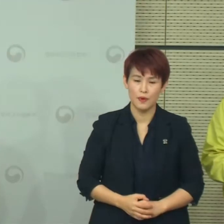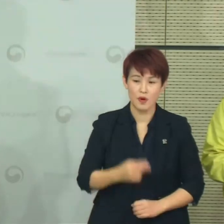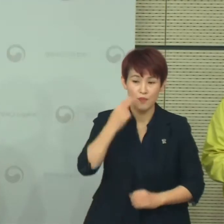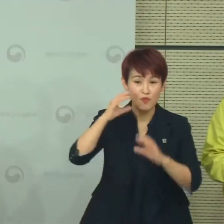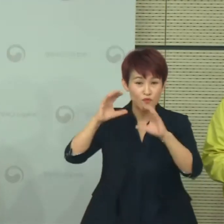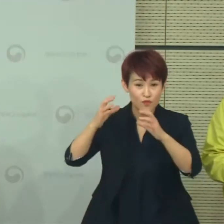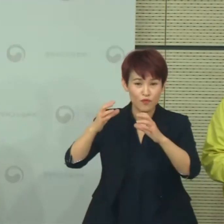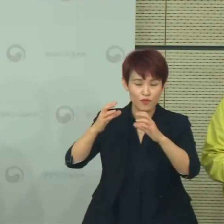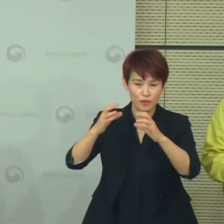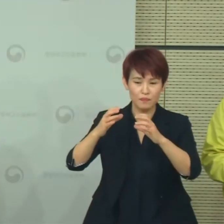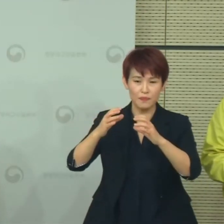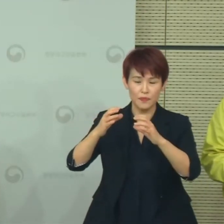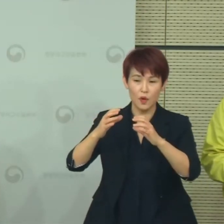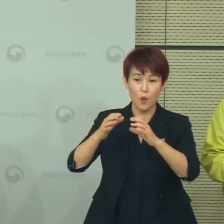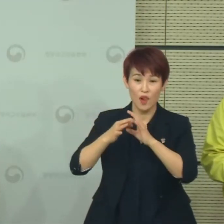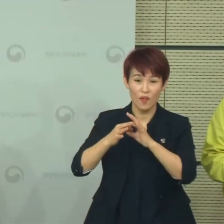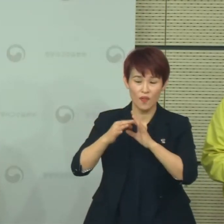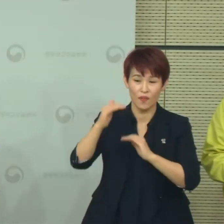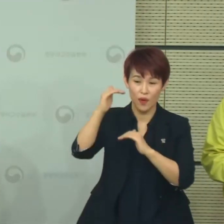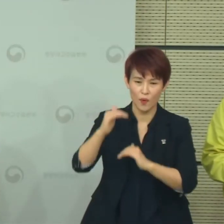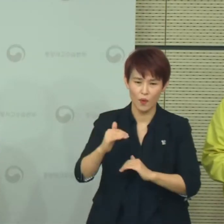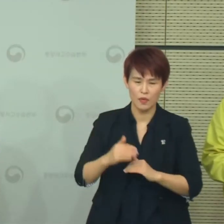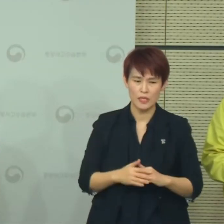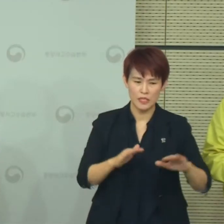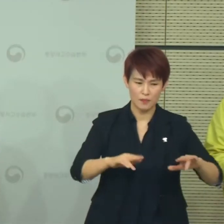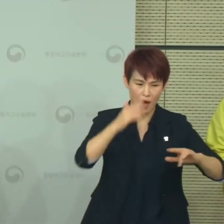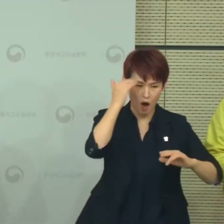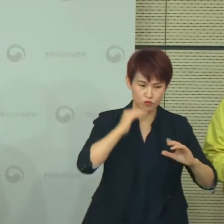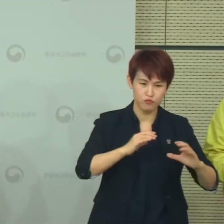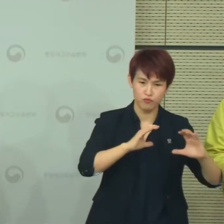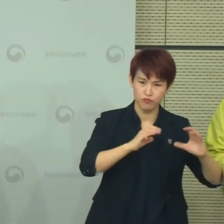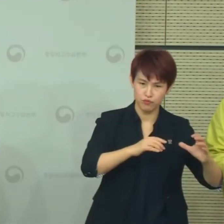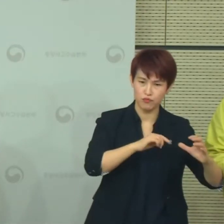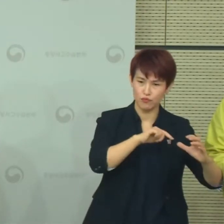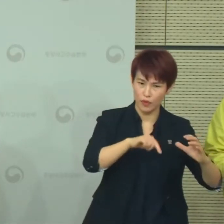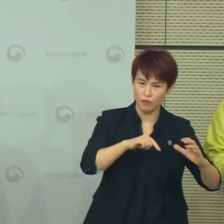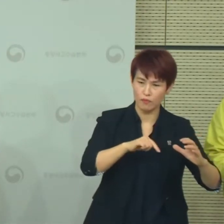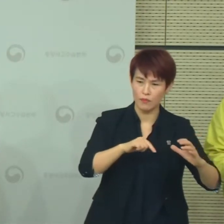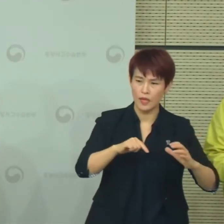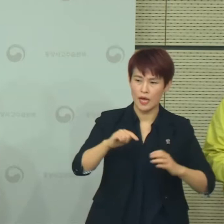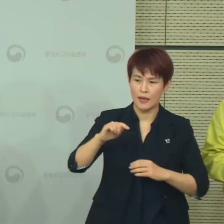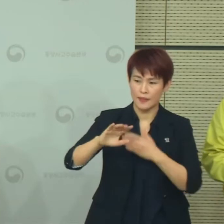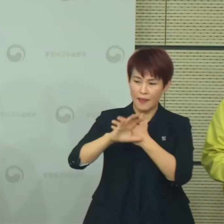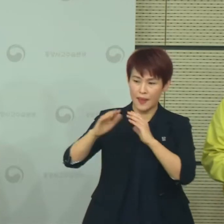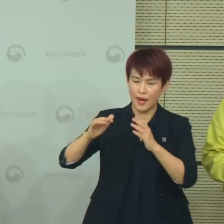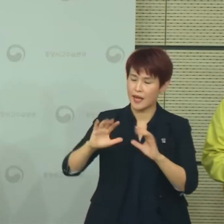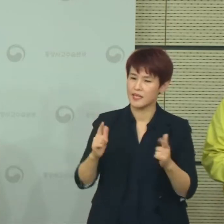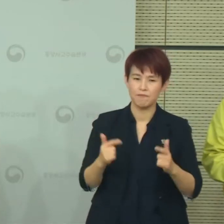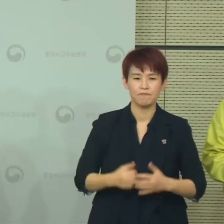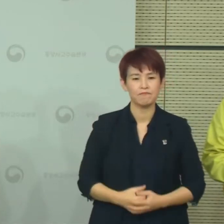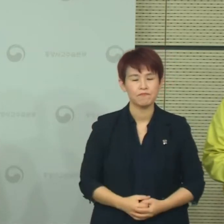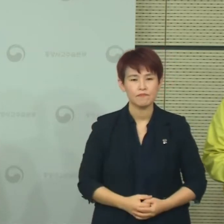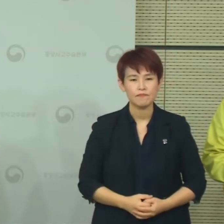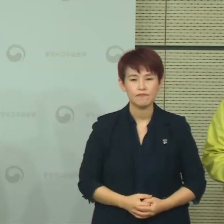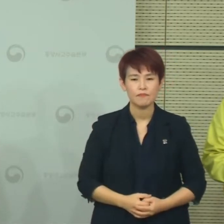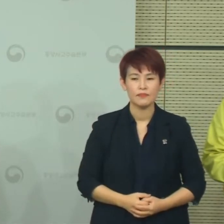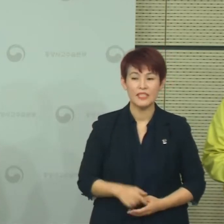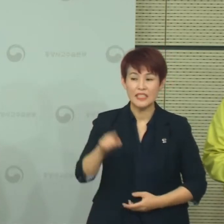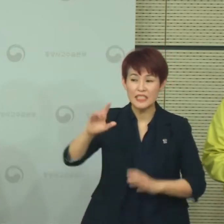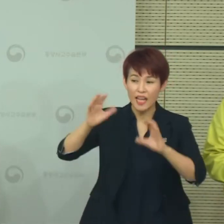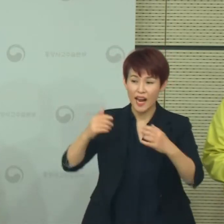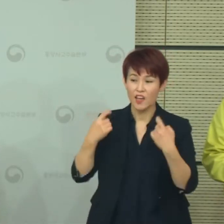미국의 조치도 지금 현재까지 이 우리나라에 대한 조치는 입국 그 나라의